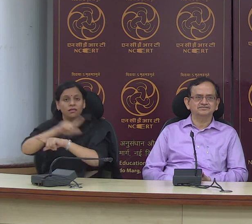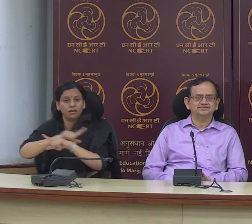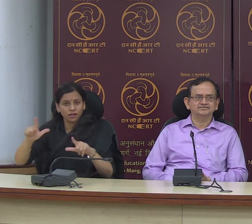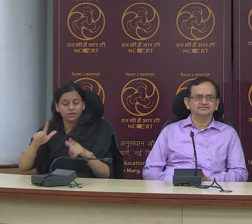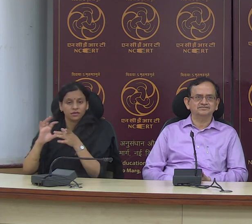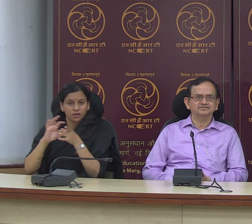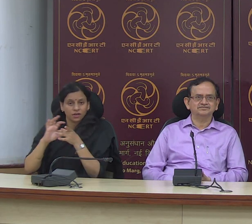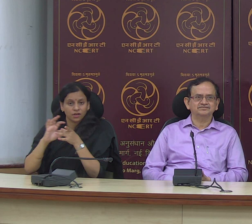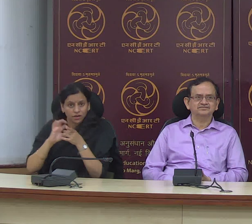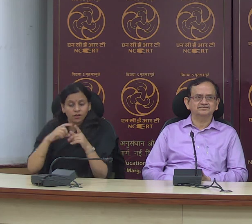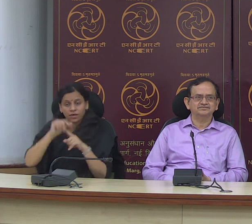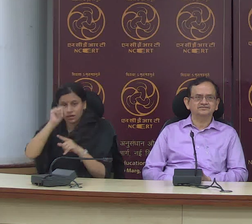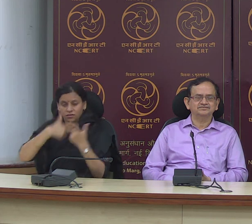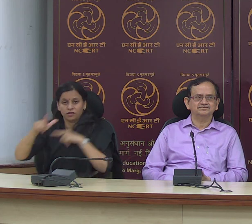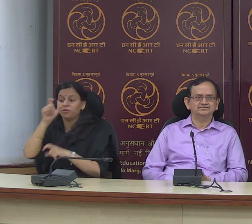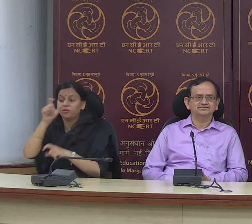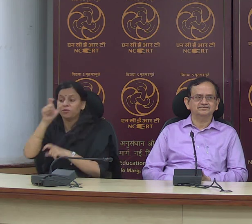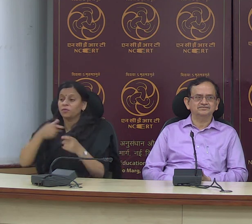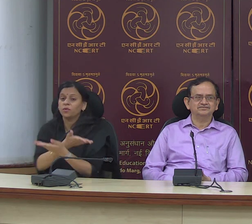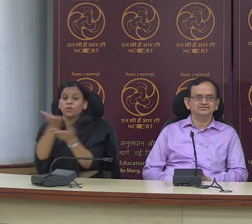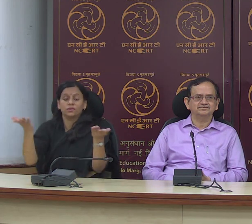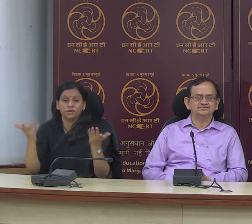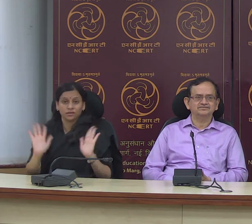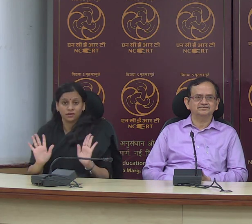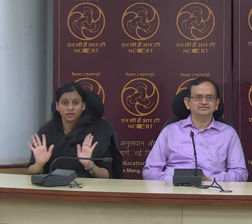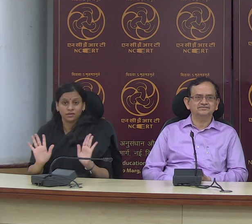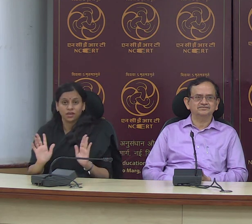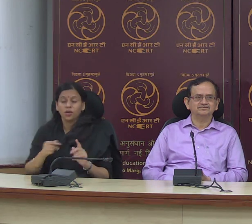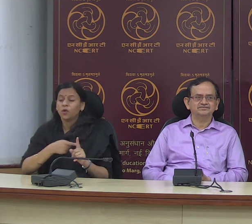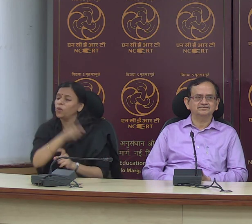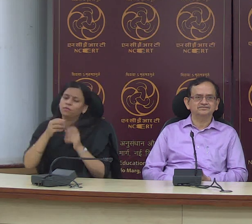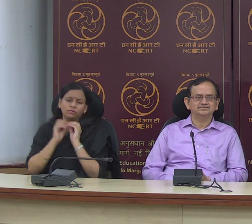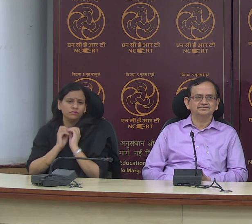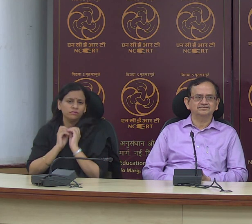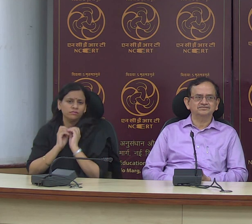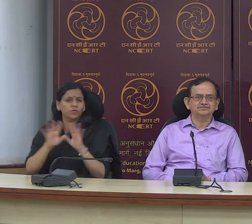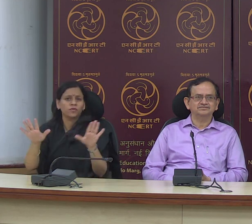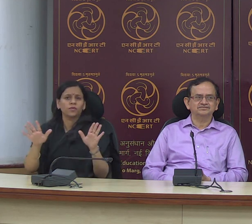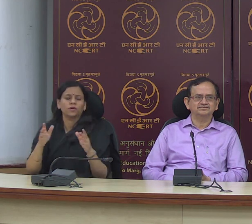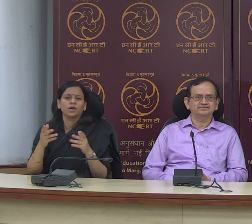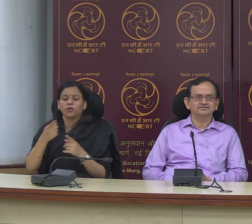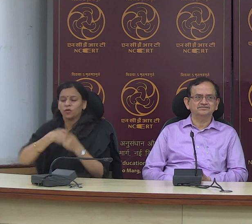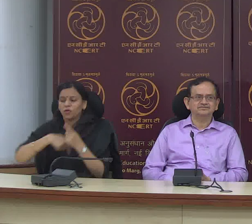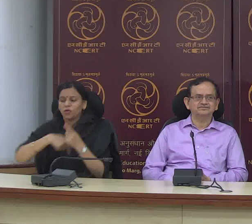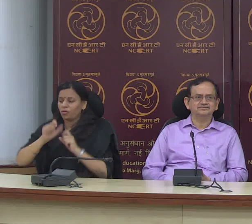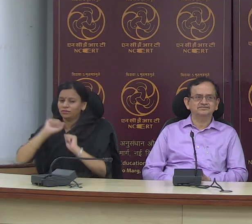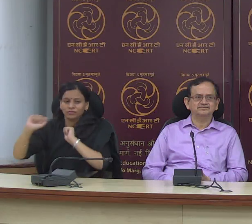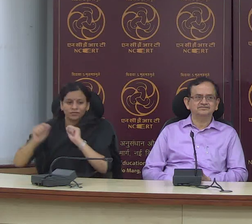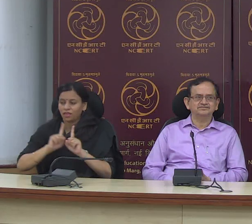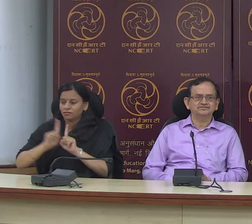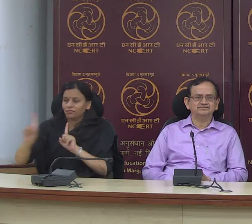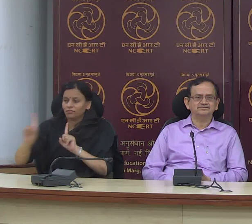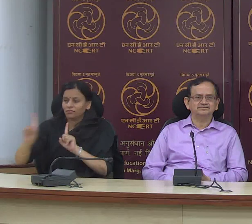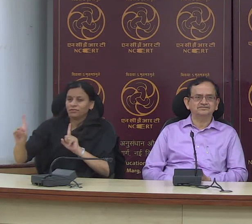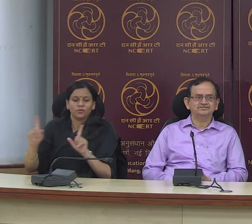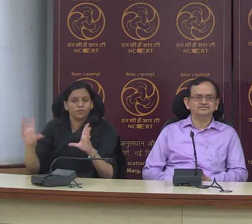लिए है और इंडियन साइन लैंग्वेज वाले लोगों के लिए है, और मुझे लगता है ये सभी के लिए होना चाहिए, क्योंकि वो हम ही में से एक हैं, वो हम में से अलग नहीं है, तो